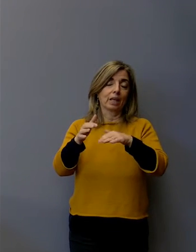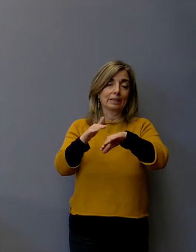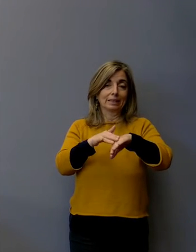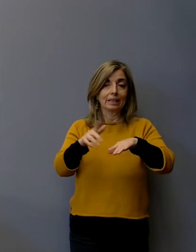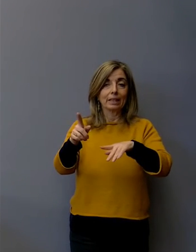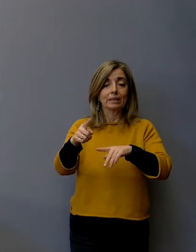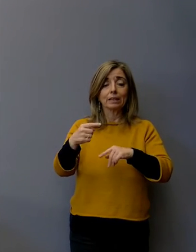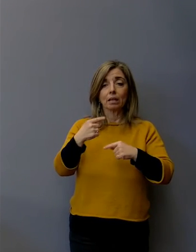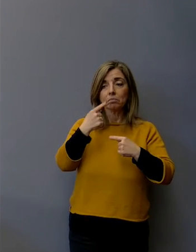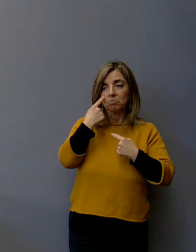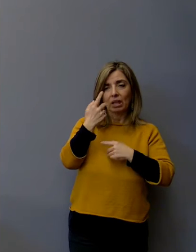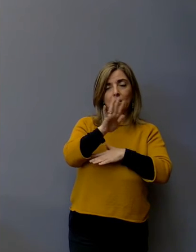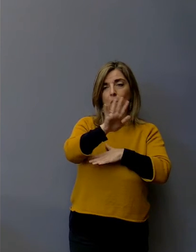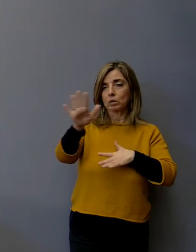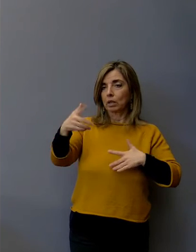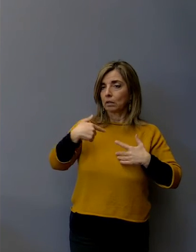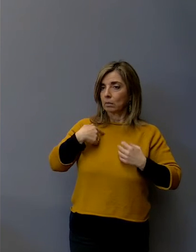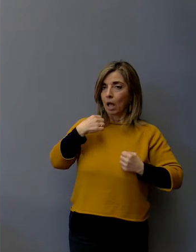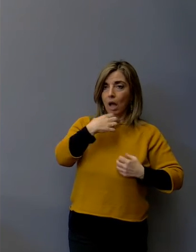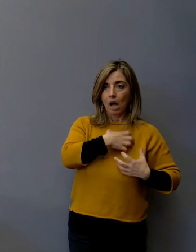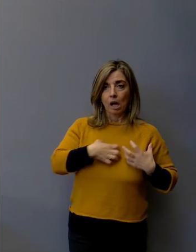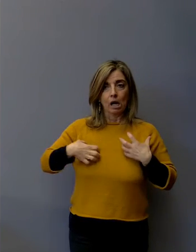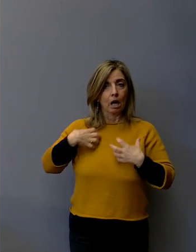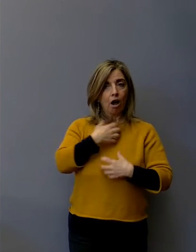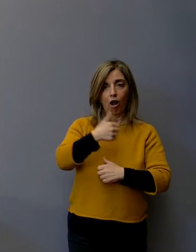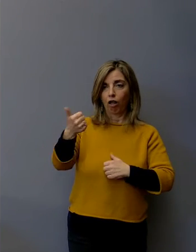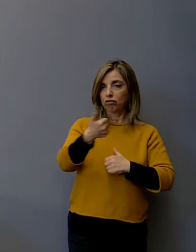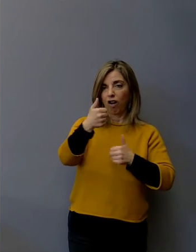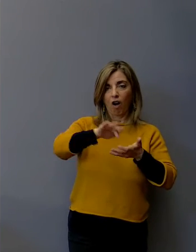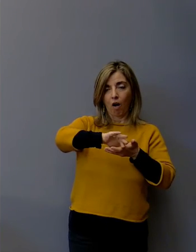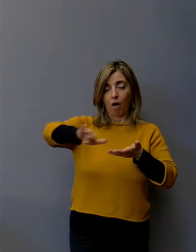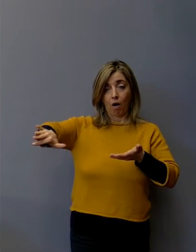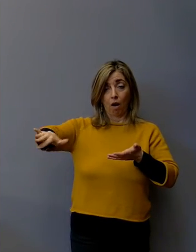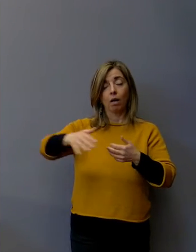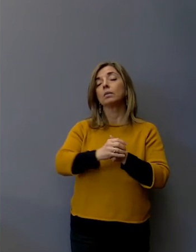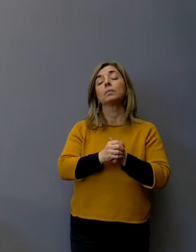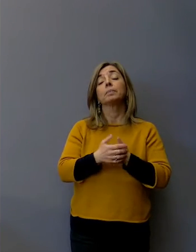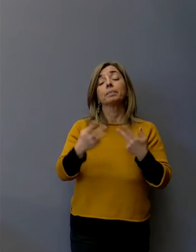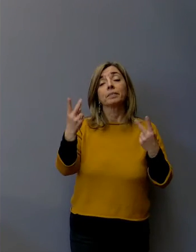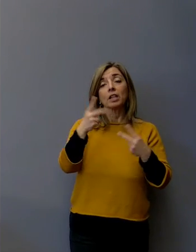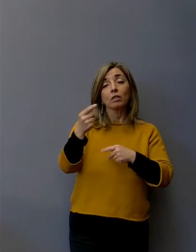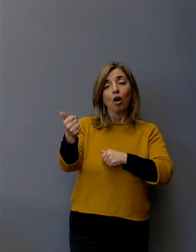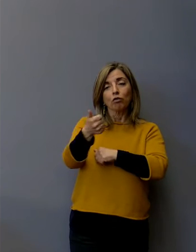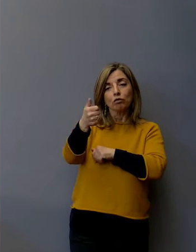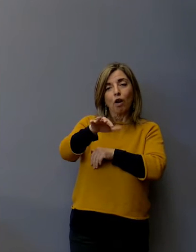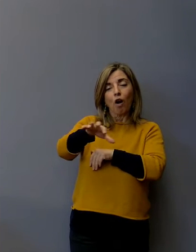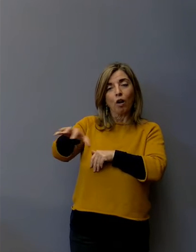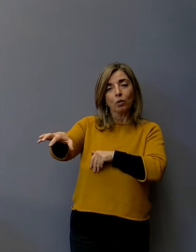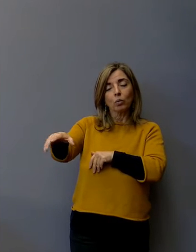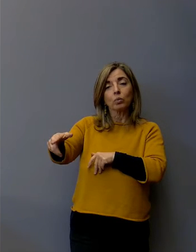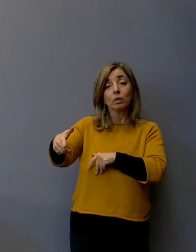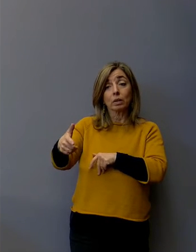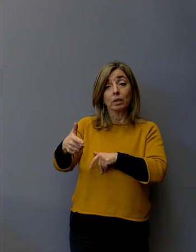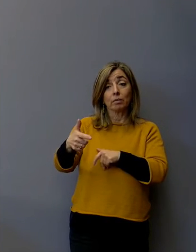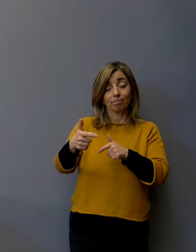più in affanno esempio pistola e tali solitudine è maggiormente aggravata da una città che